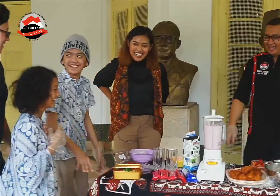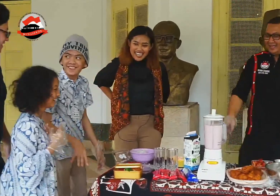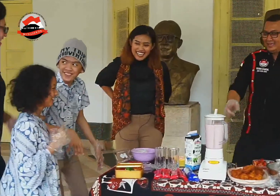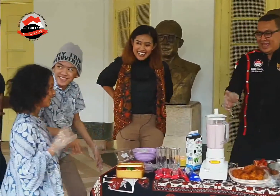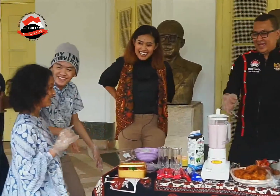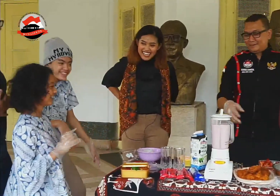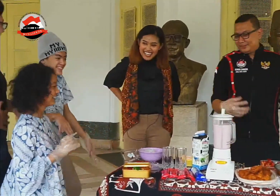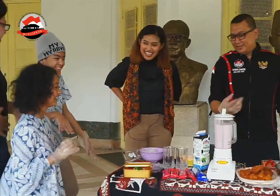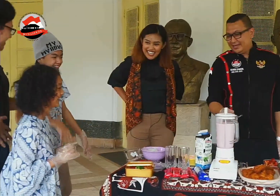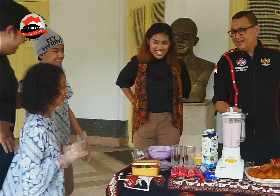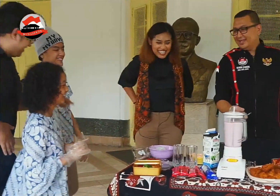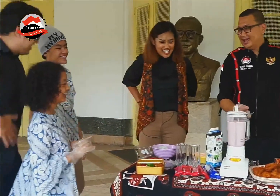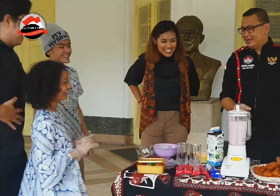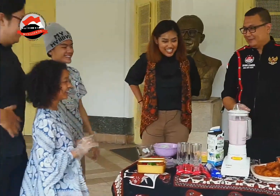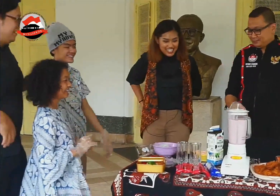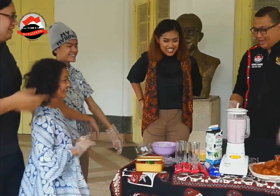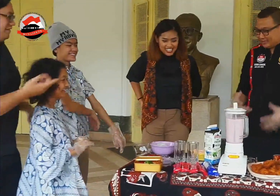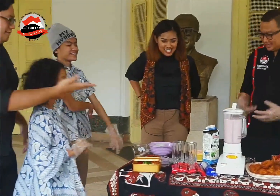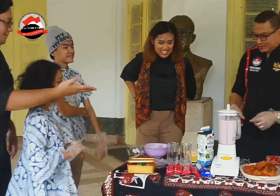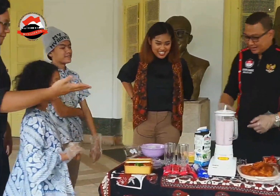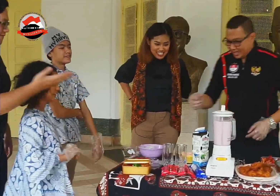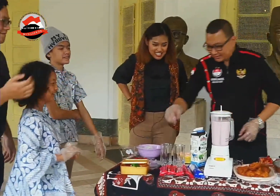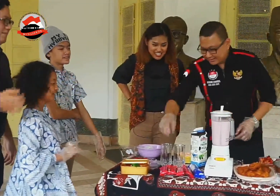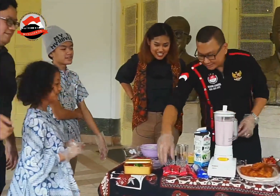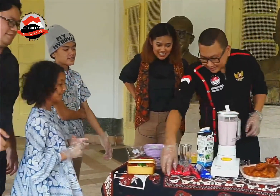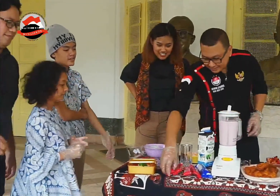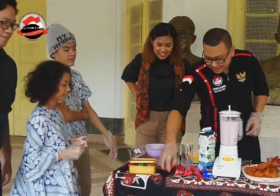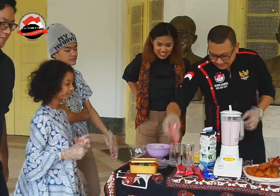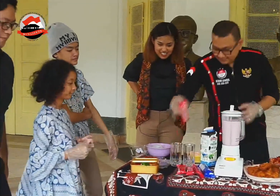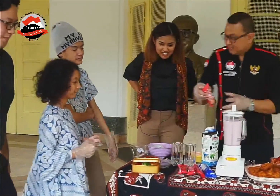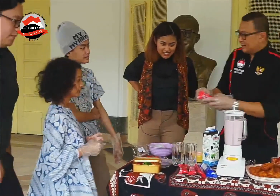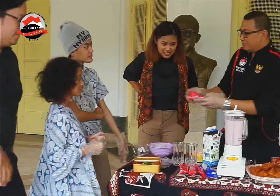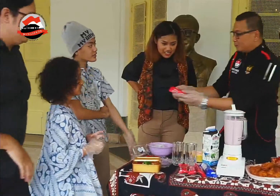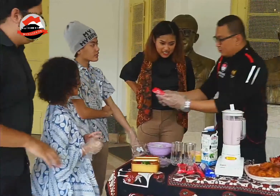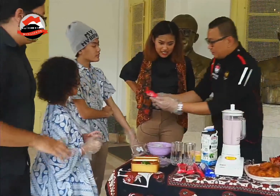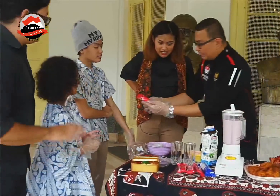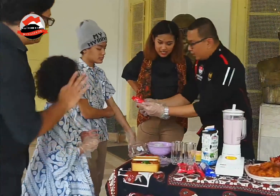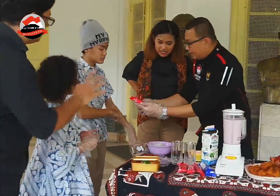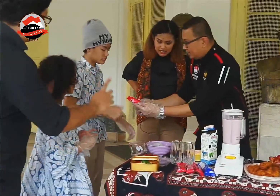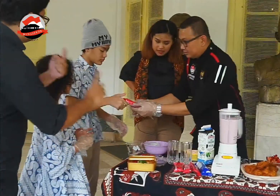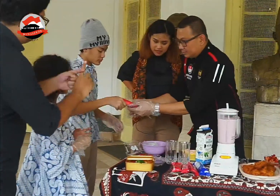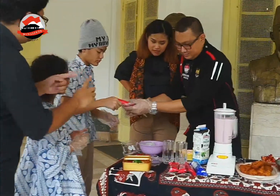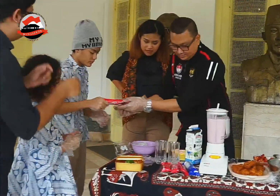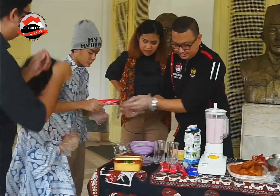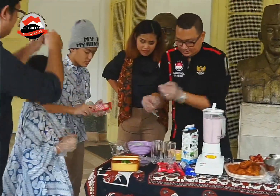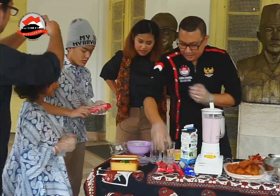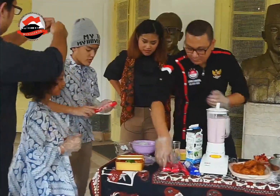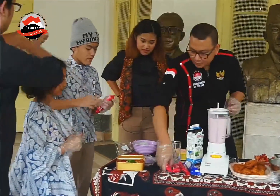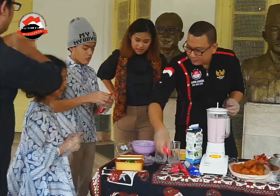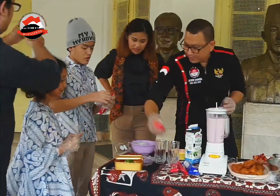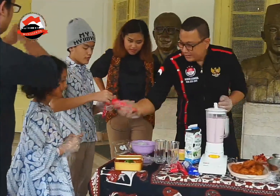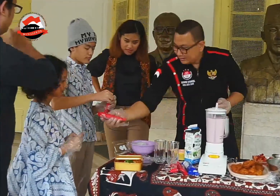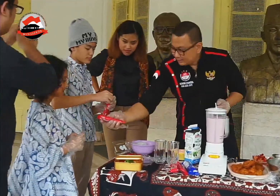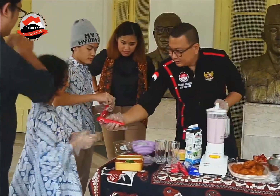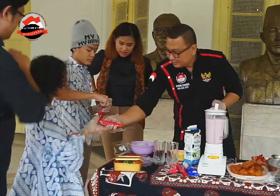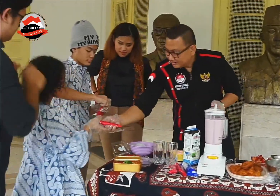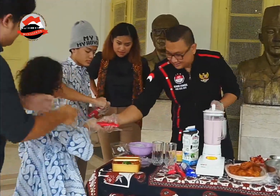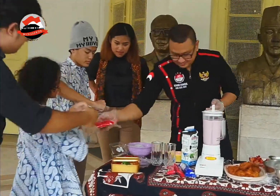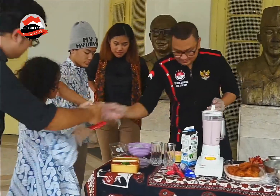Ya. Nah, ini dia es krimnya. Nanti kita tambah. Kamu boleh buka ini. Kamu boleh buka